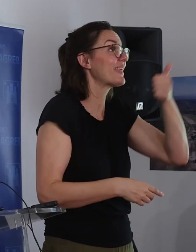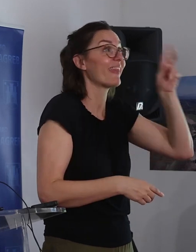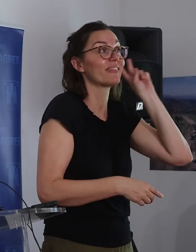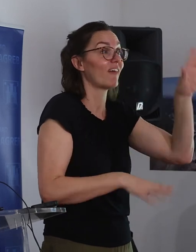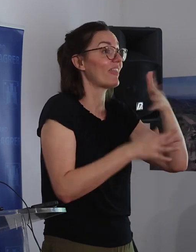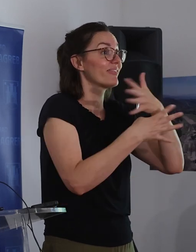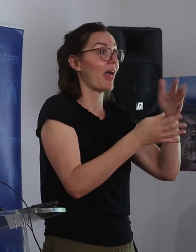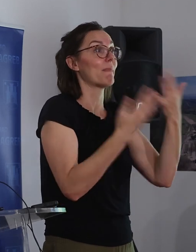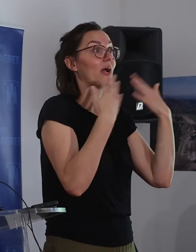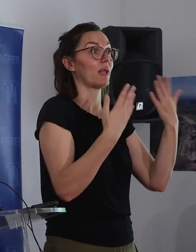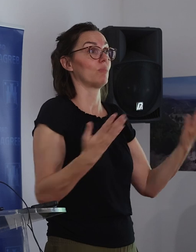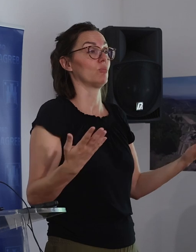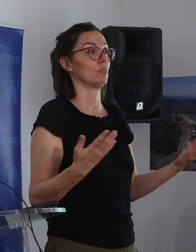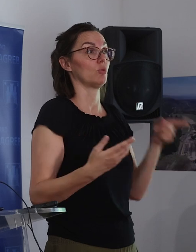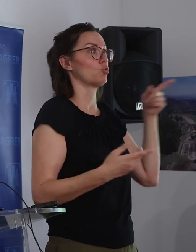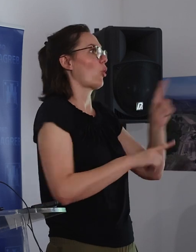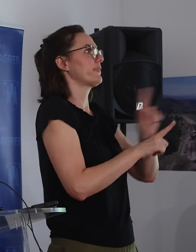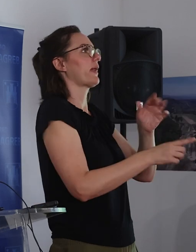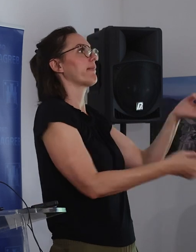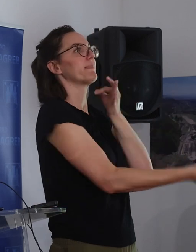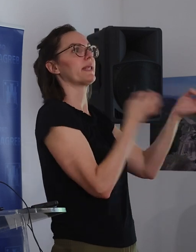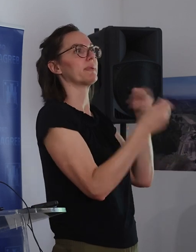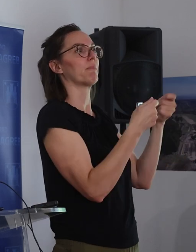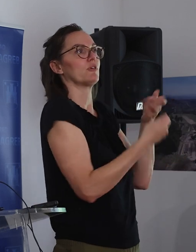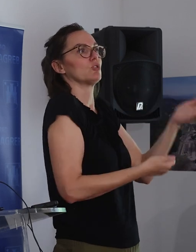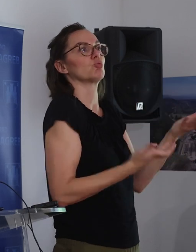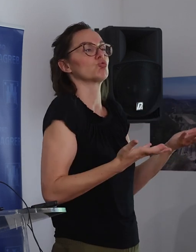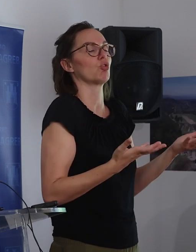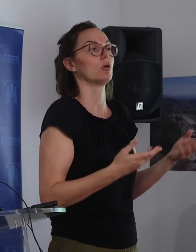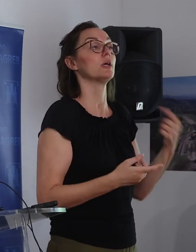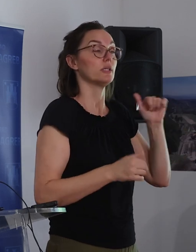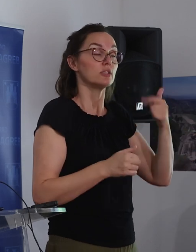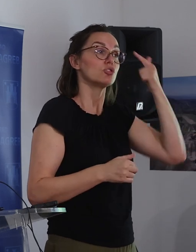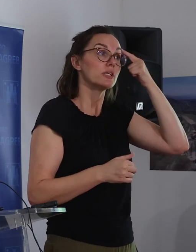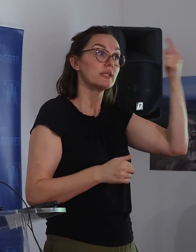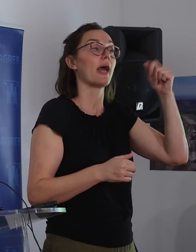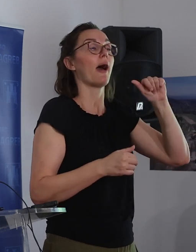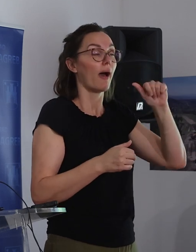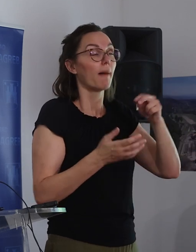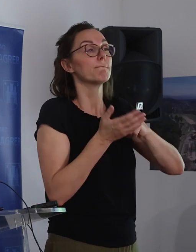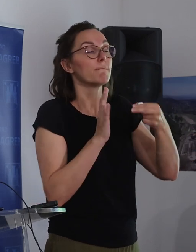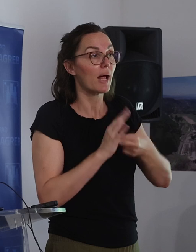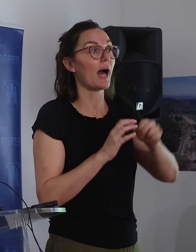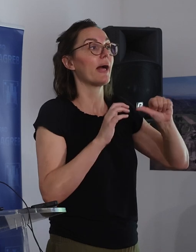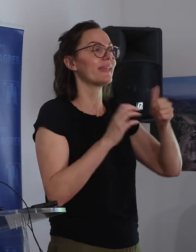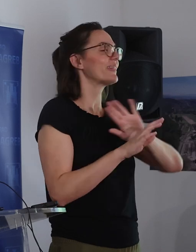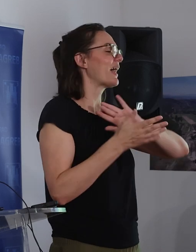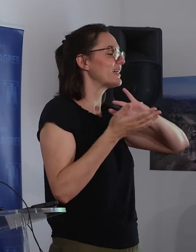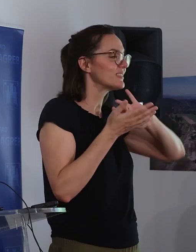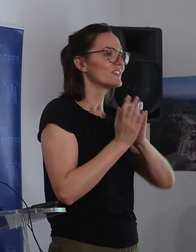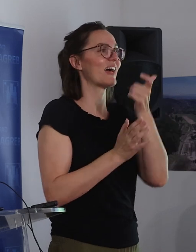nema klimu. To nije nikad tema. Znači, još jedno, ideja je i plan je da sve stare